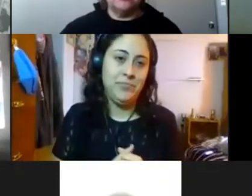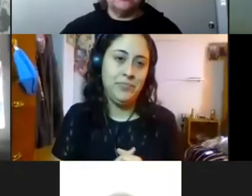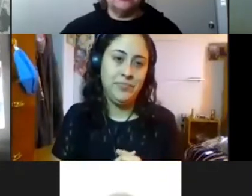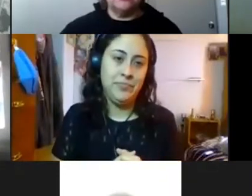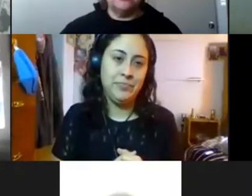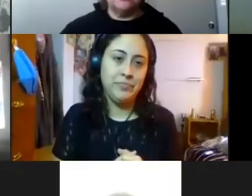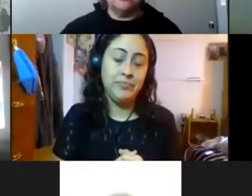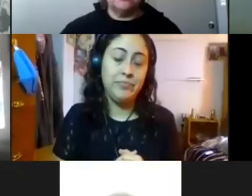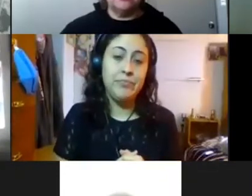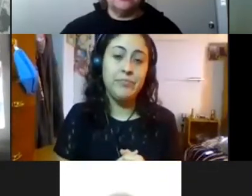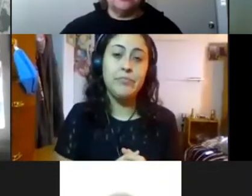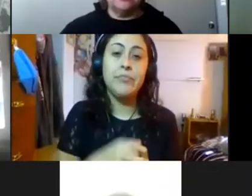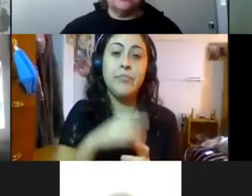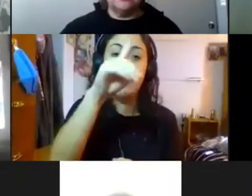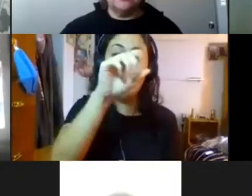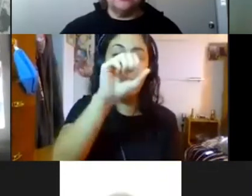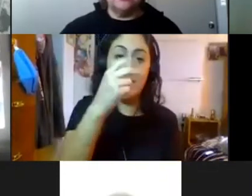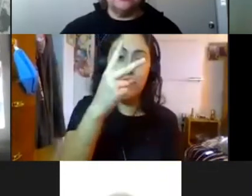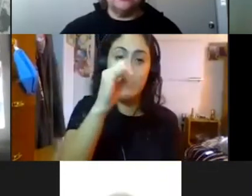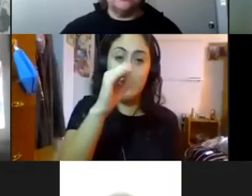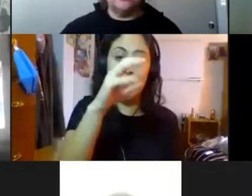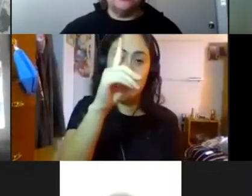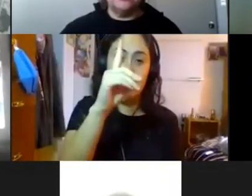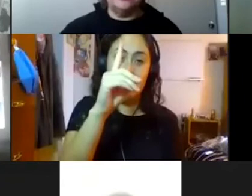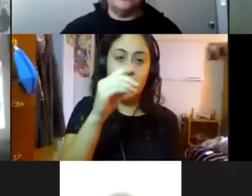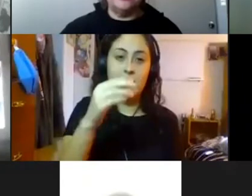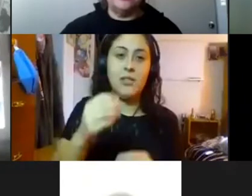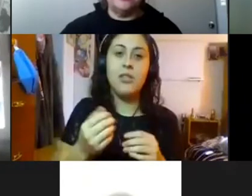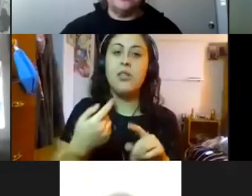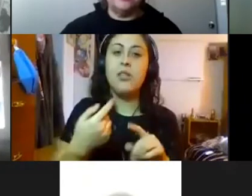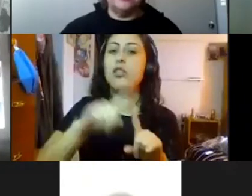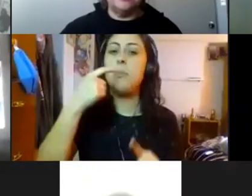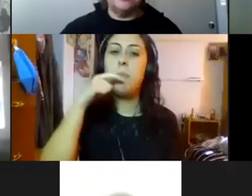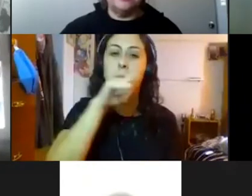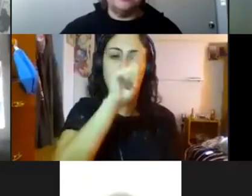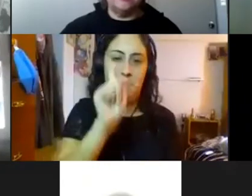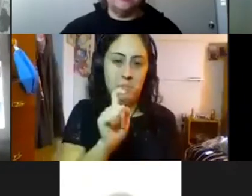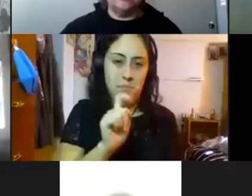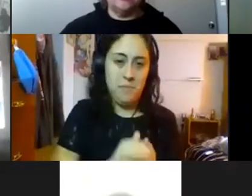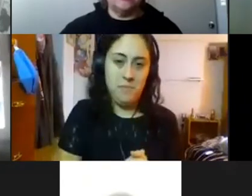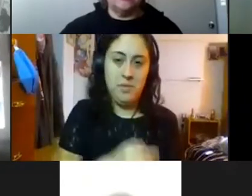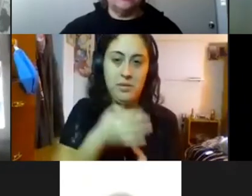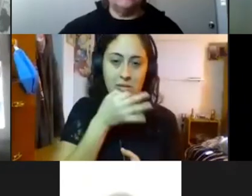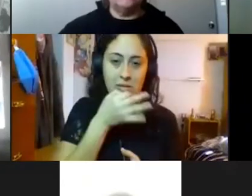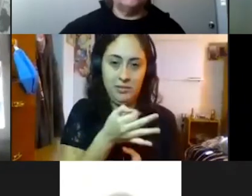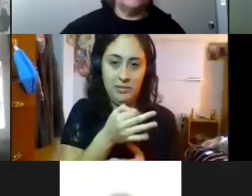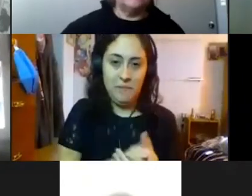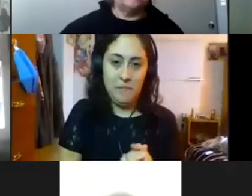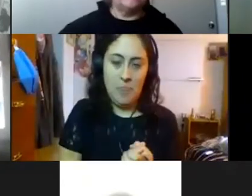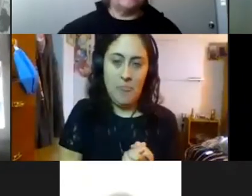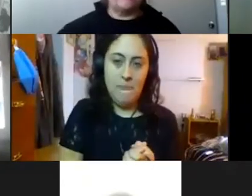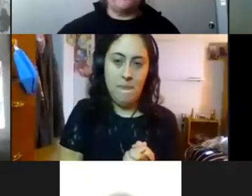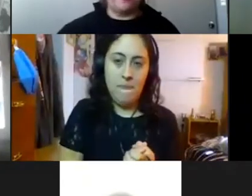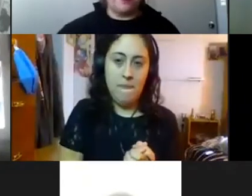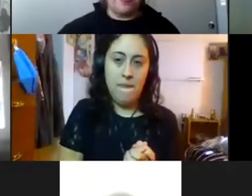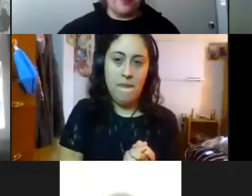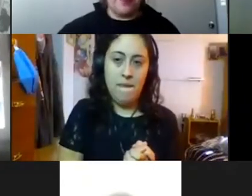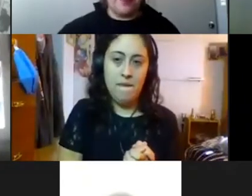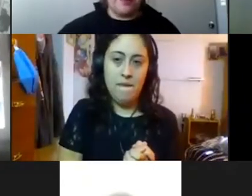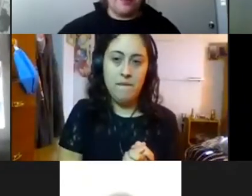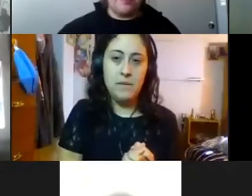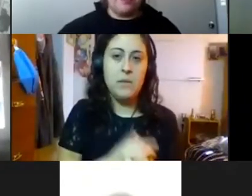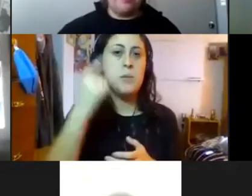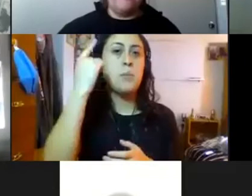David, el profesor David hace la siguiente pregunta. Dice, pensando en los contextos adversos de